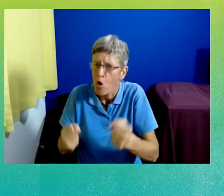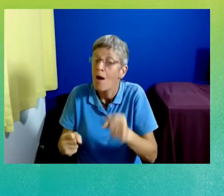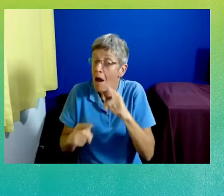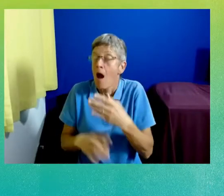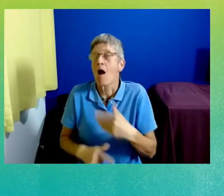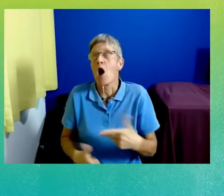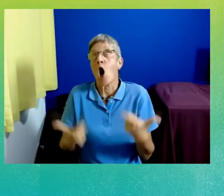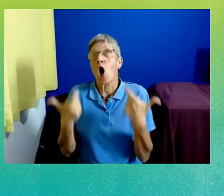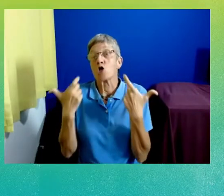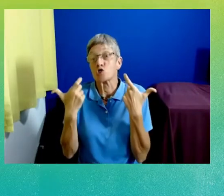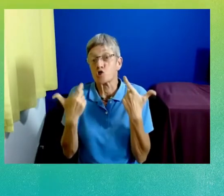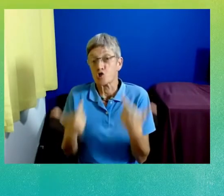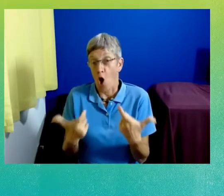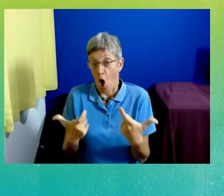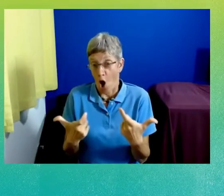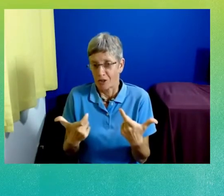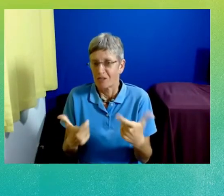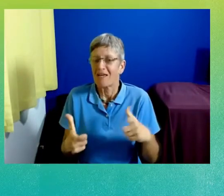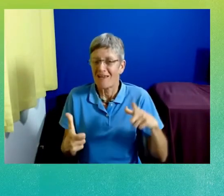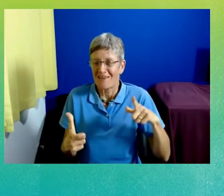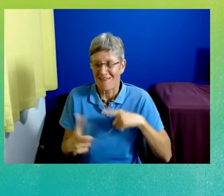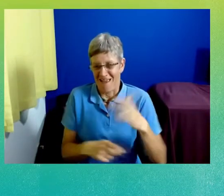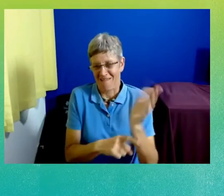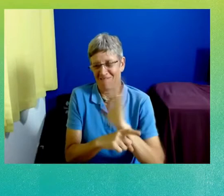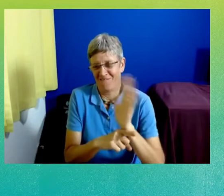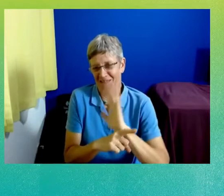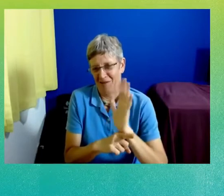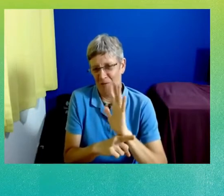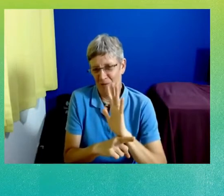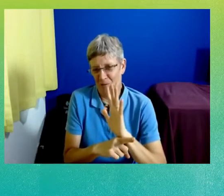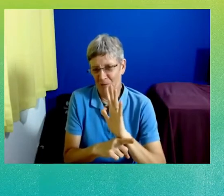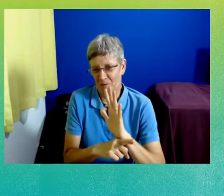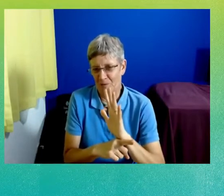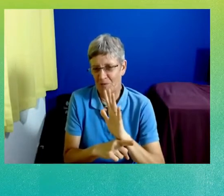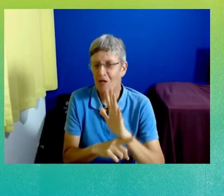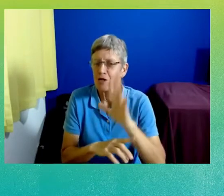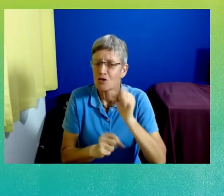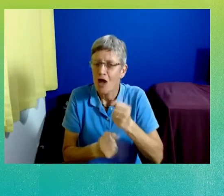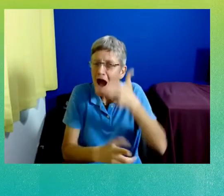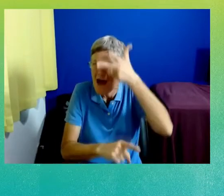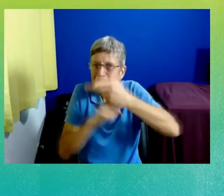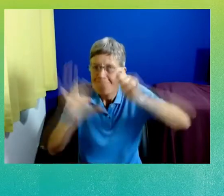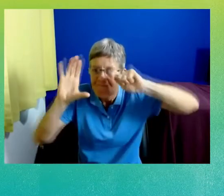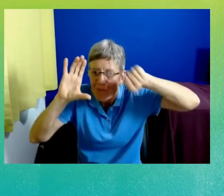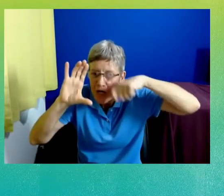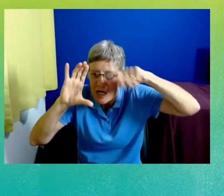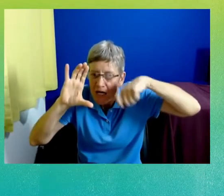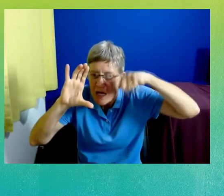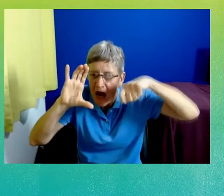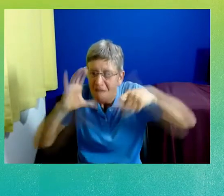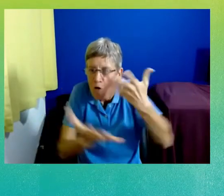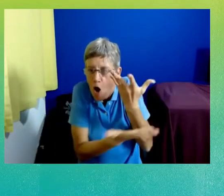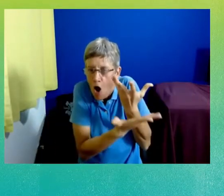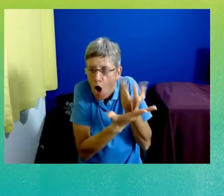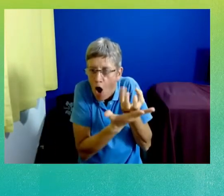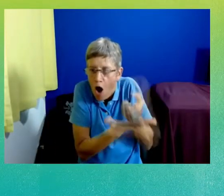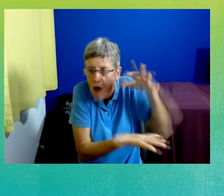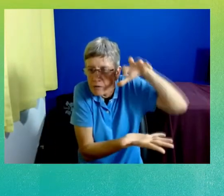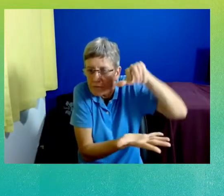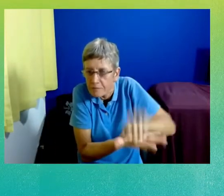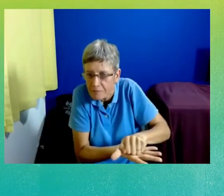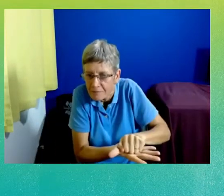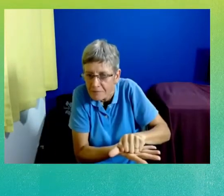detalhado. Eu penso que é bom, é uma sorte, na verdade, ter filmes.